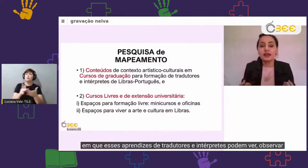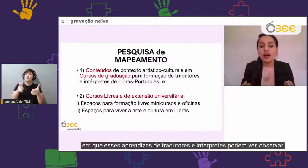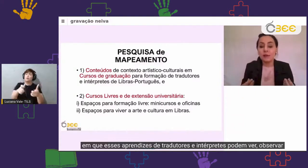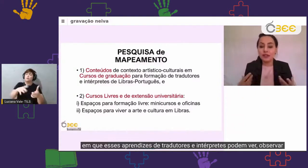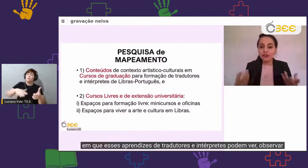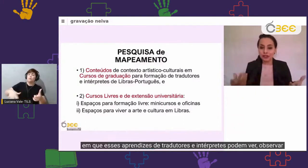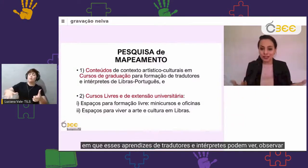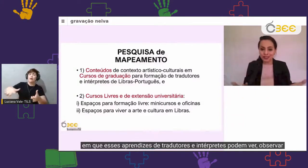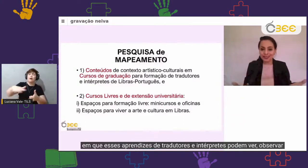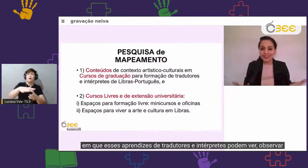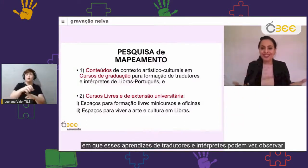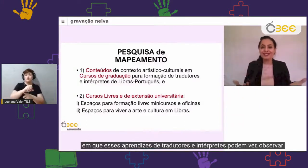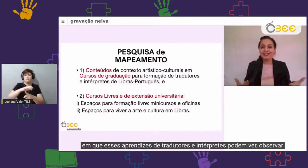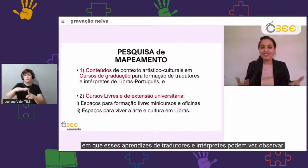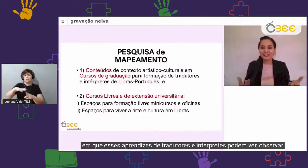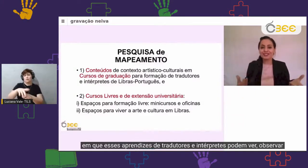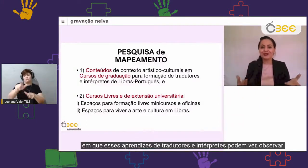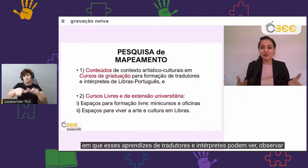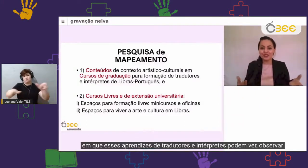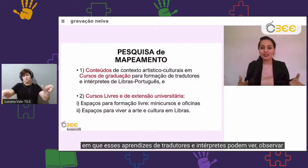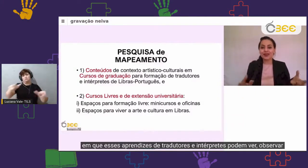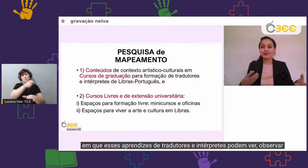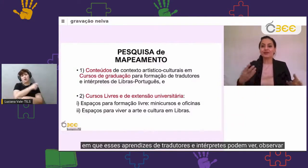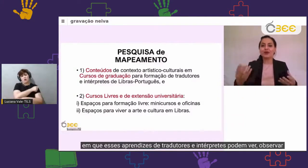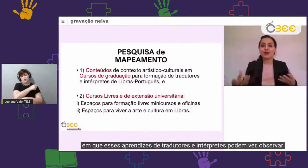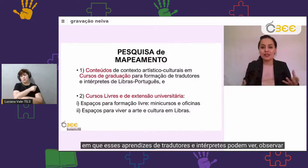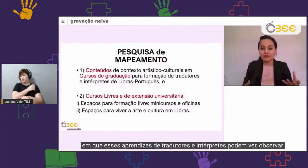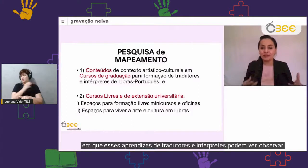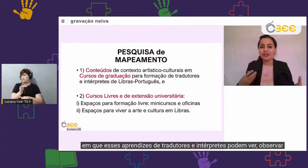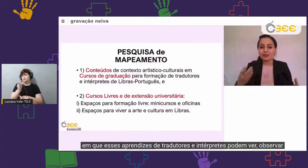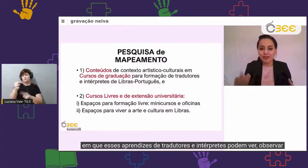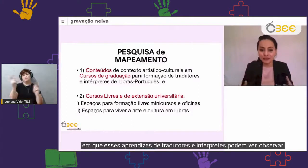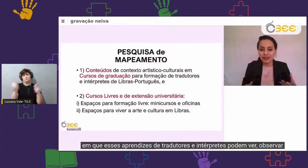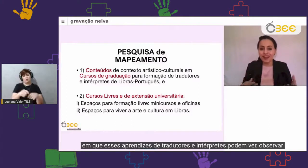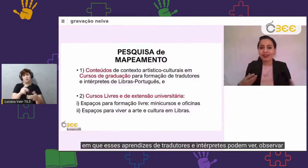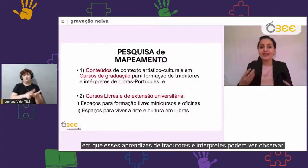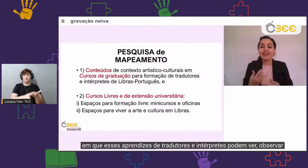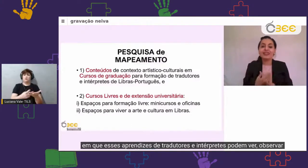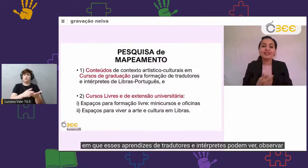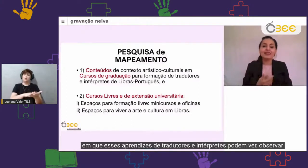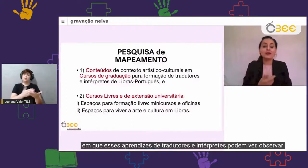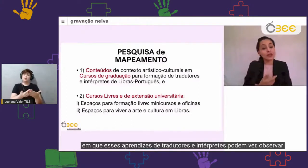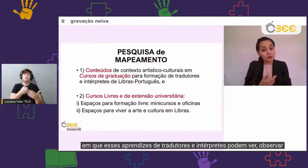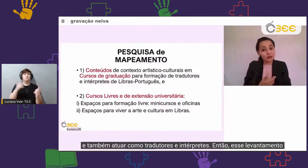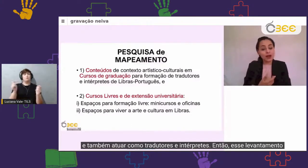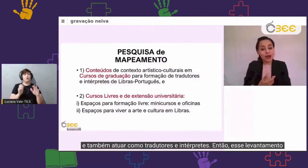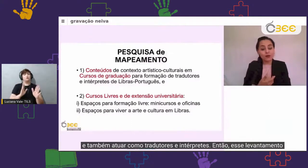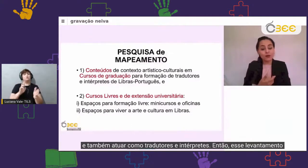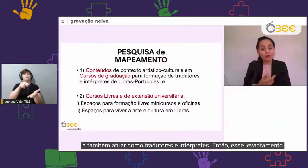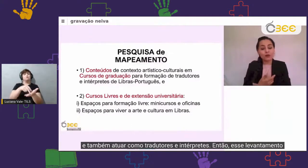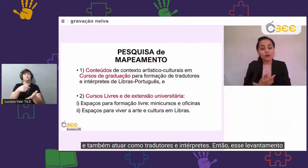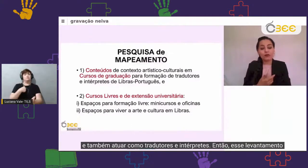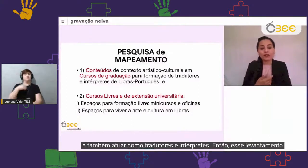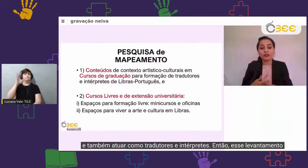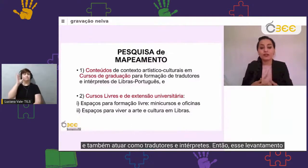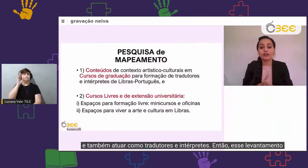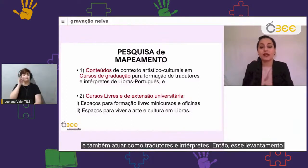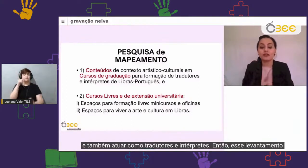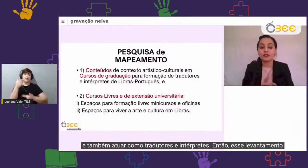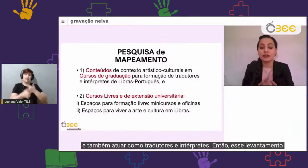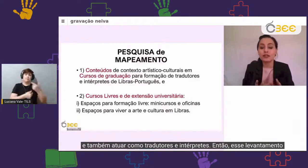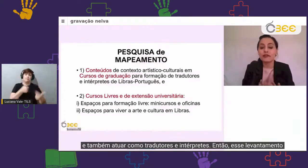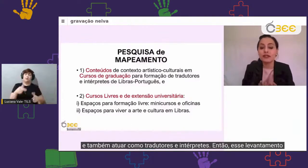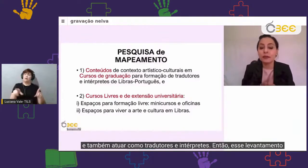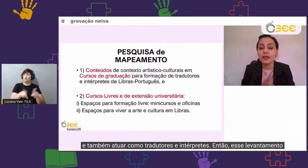esses aprendizes, né, de tradutores e intérpretes podem ver, observar e também atuar como